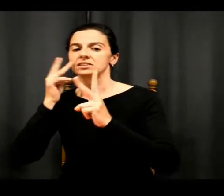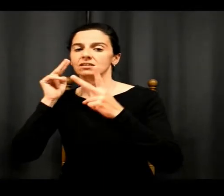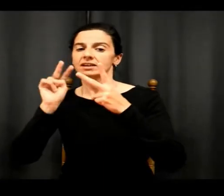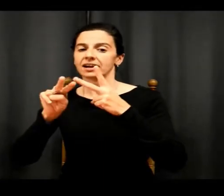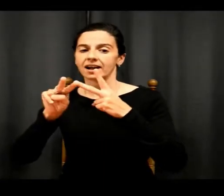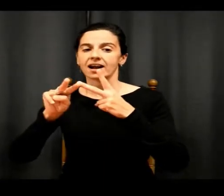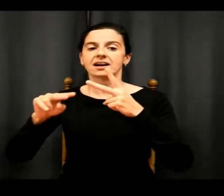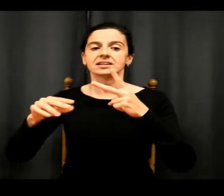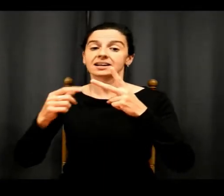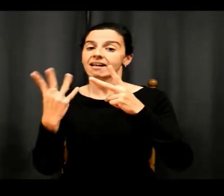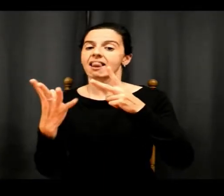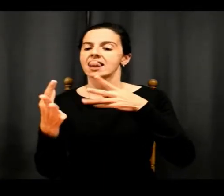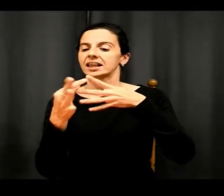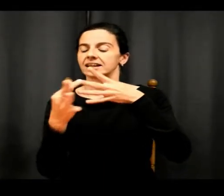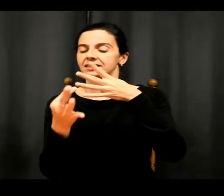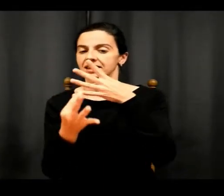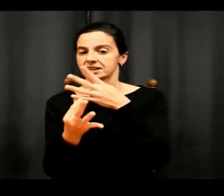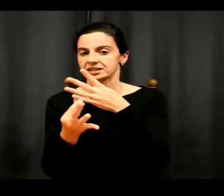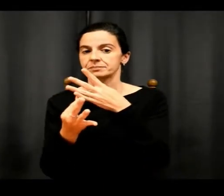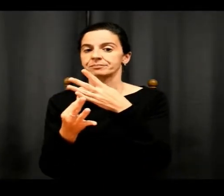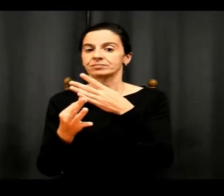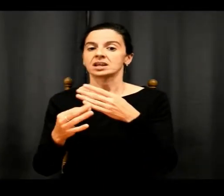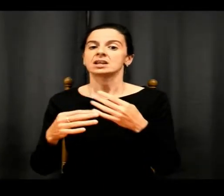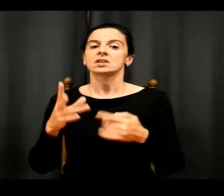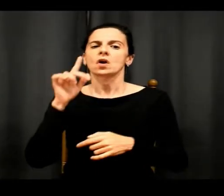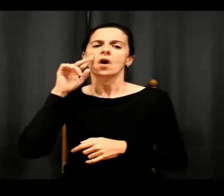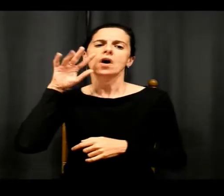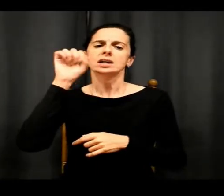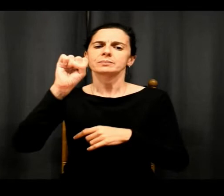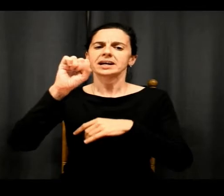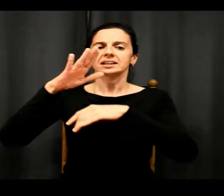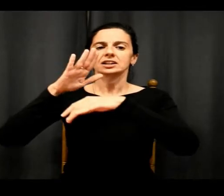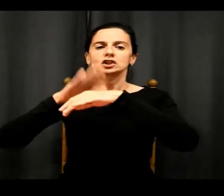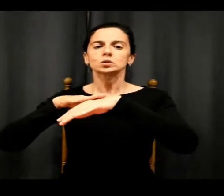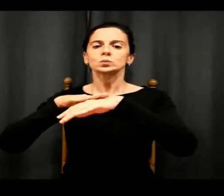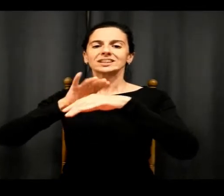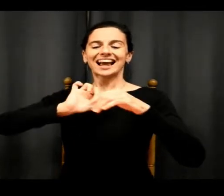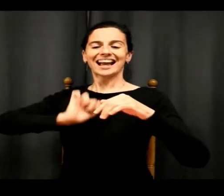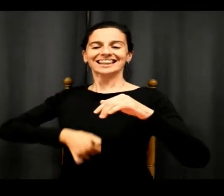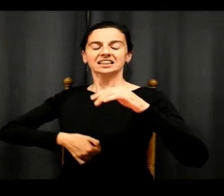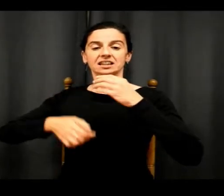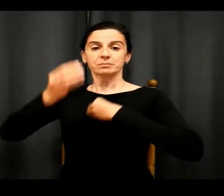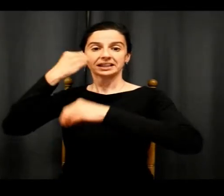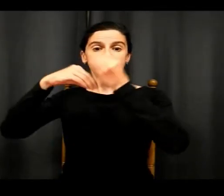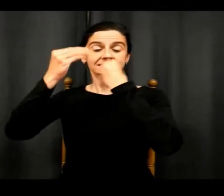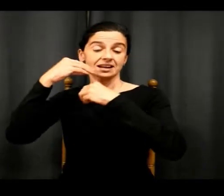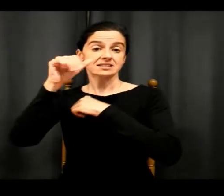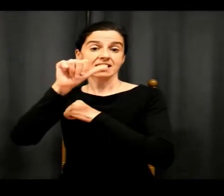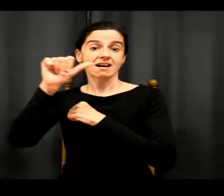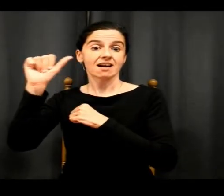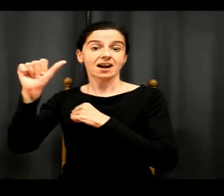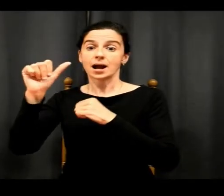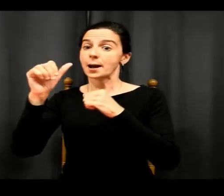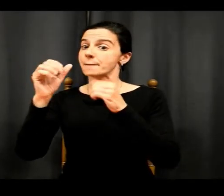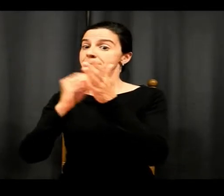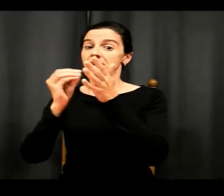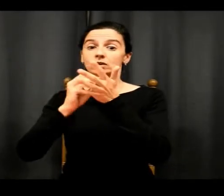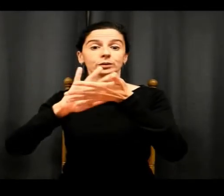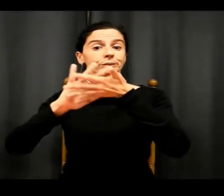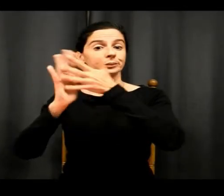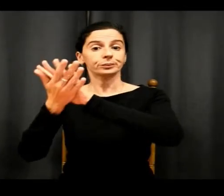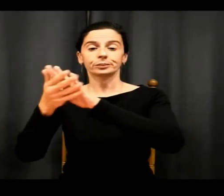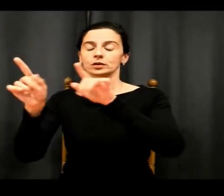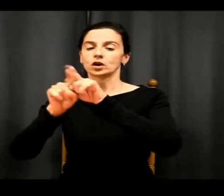remarquerons que les acquis d'apprentissage ne sont pas encore déclinés en critères et indicateurs dans le